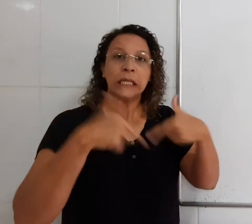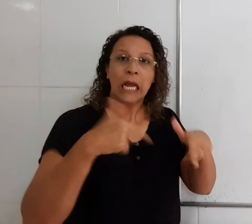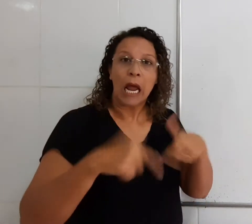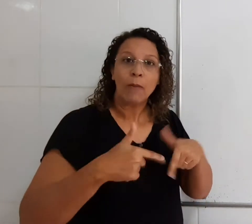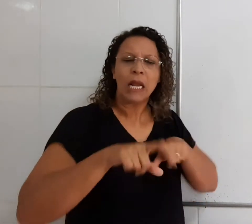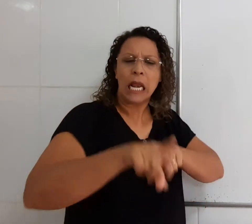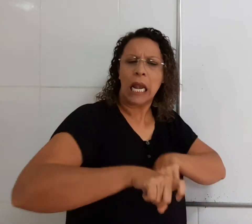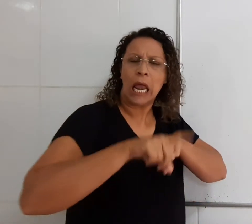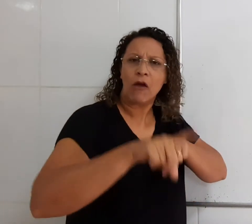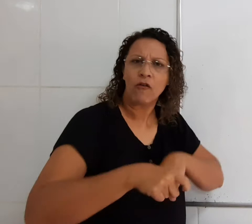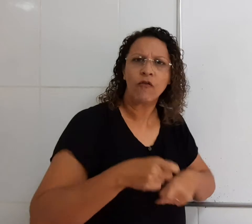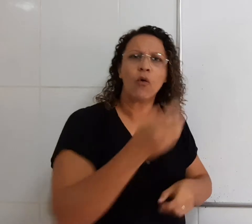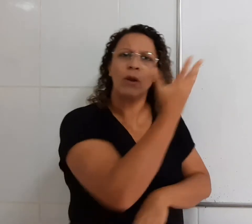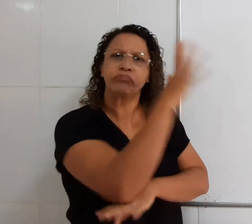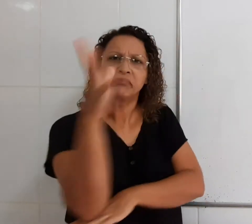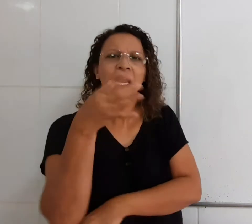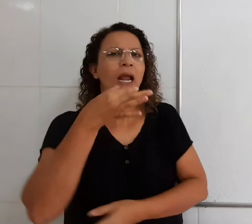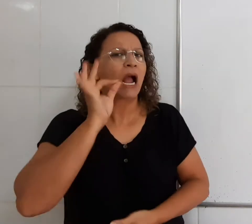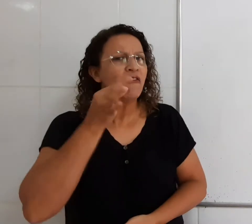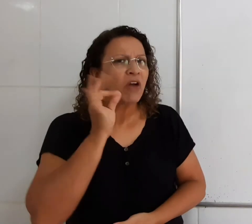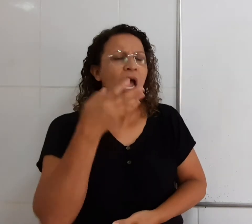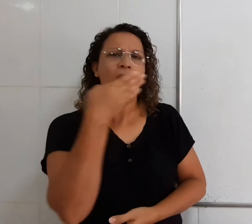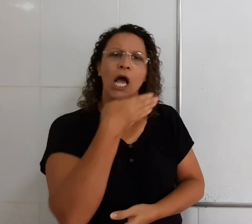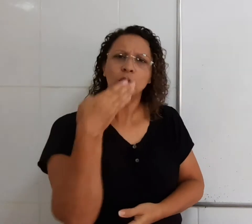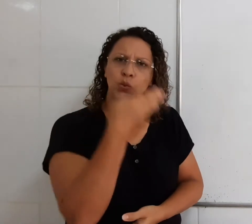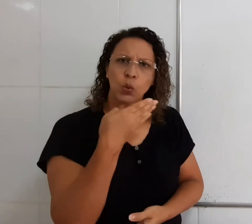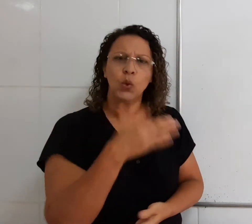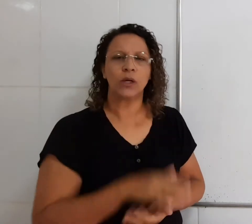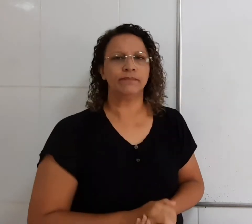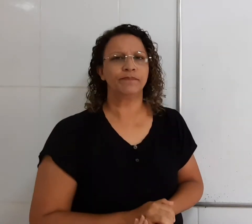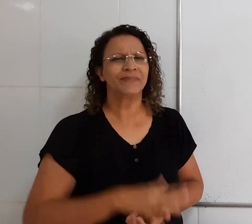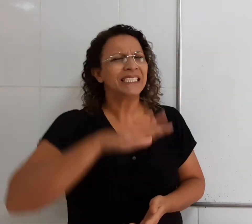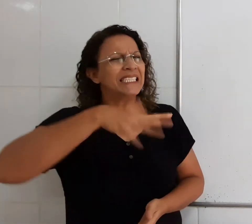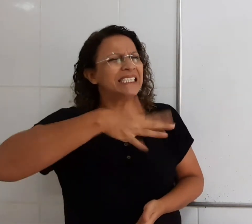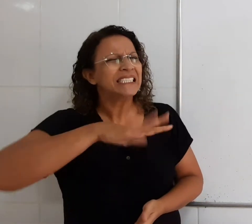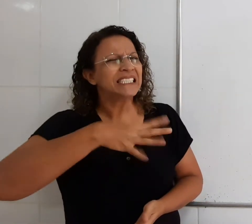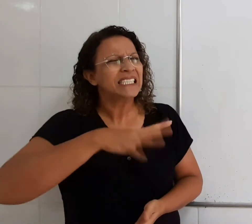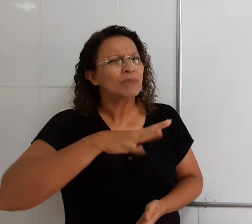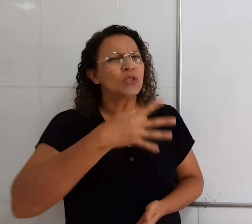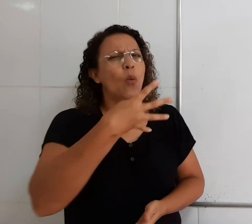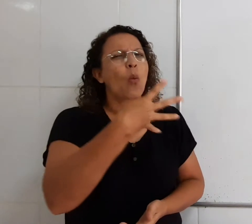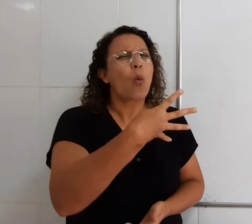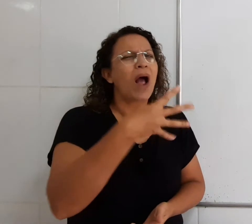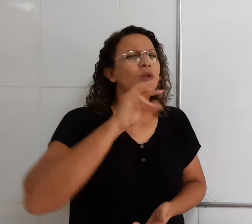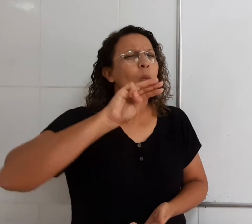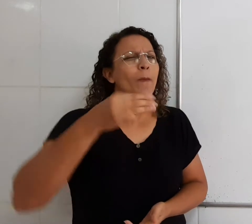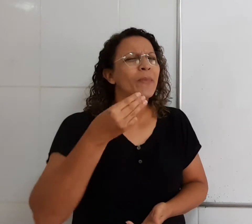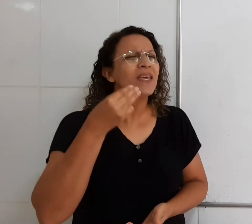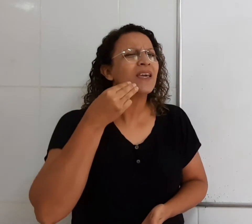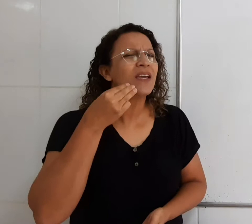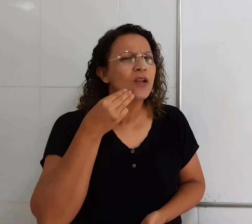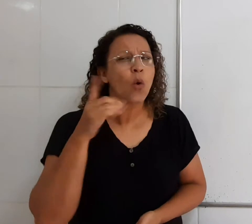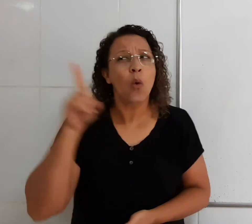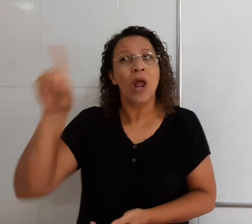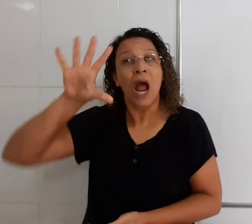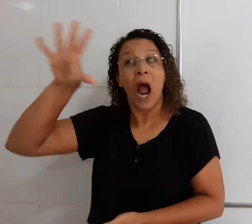de café e açúcar. Estima-se que 4 milhões de africanos